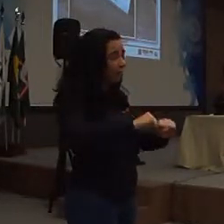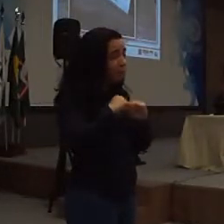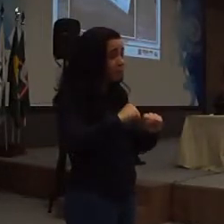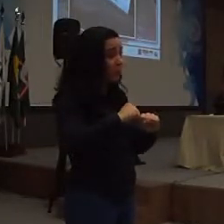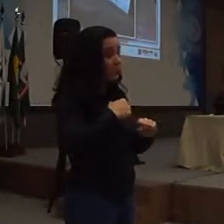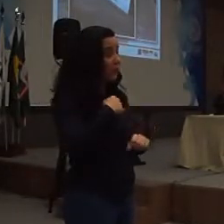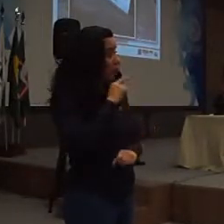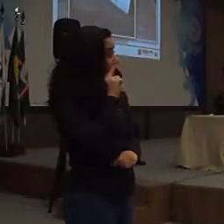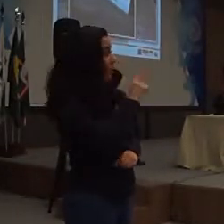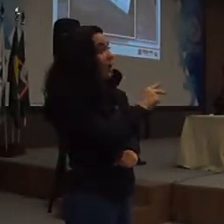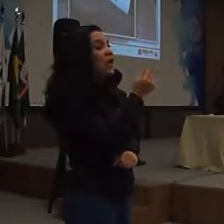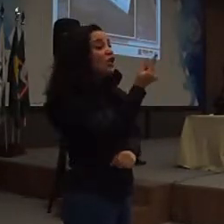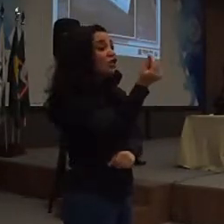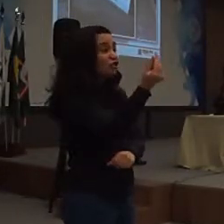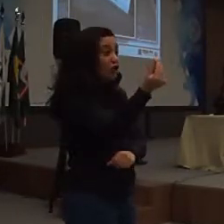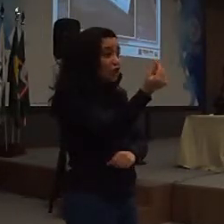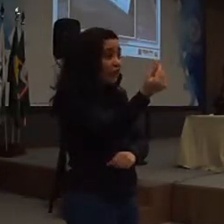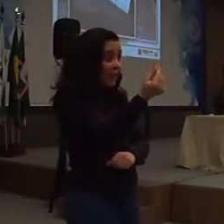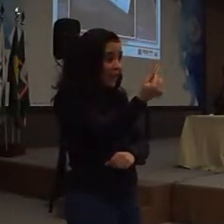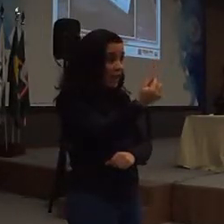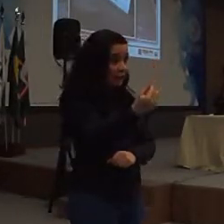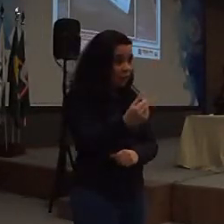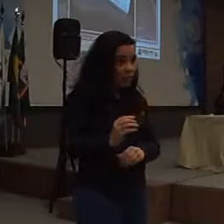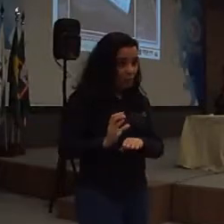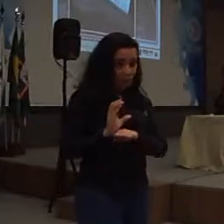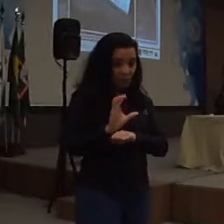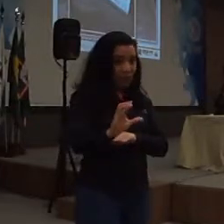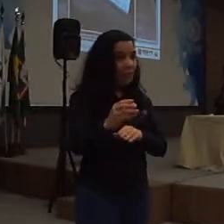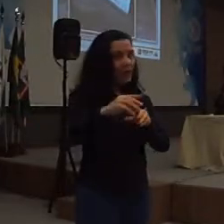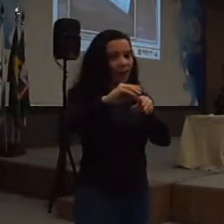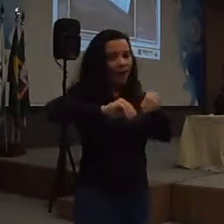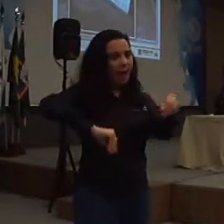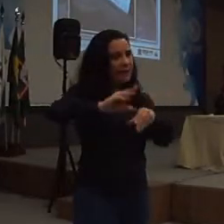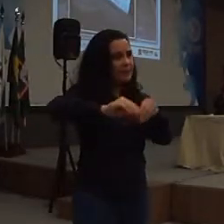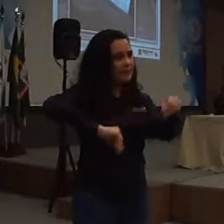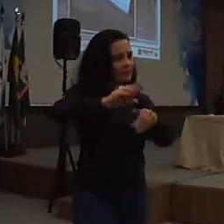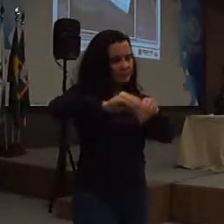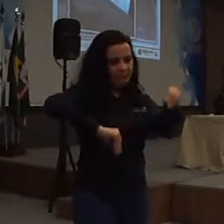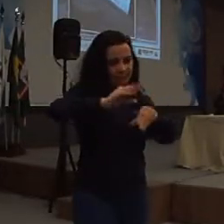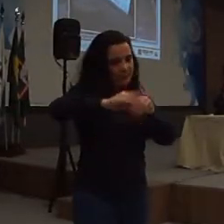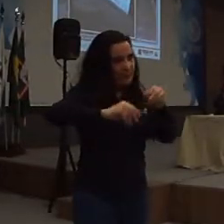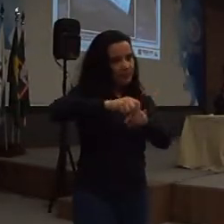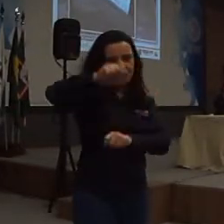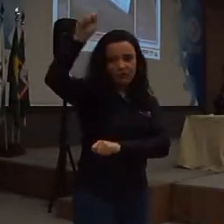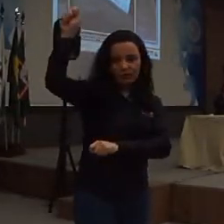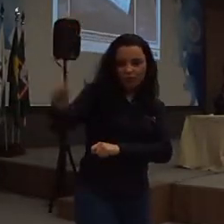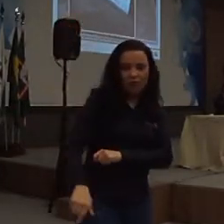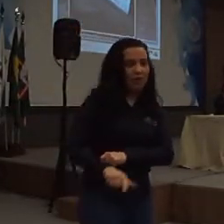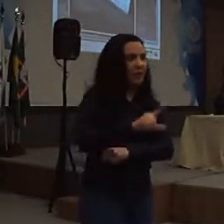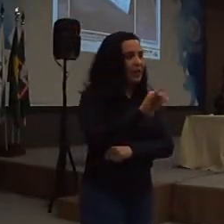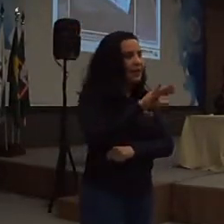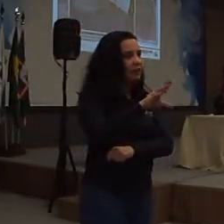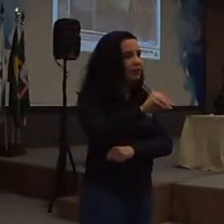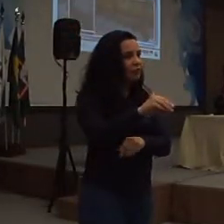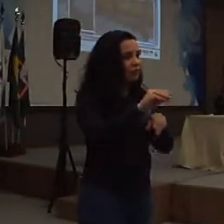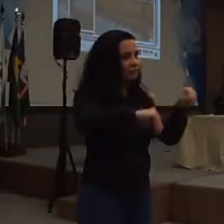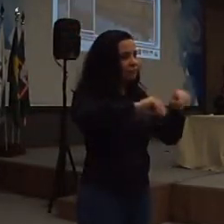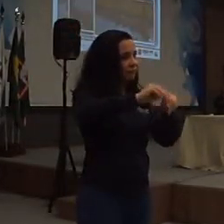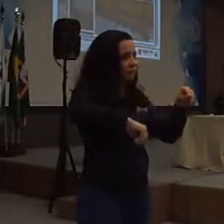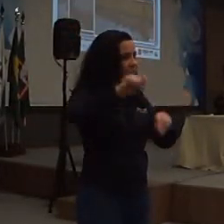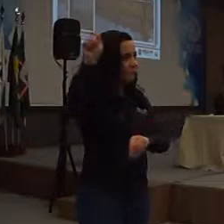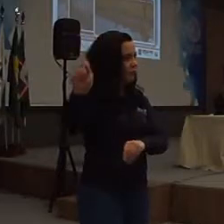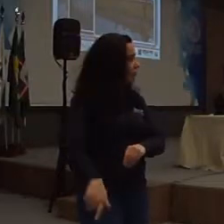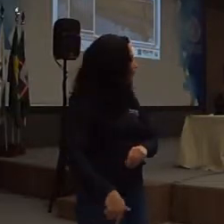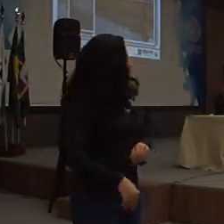lixo. É pegar nota de 50 e rasgar. Não serve para nada. Pode defender a foto também, por favor? Oi?